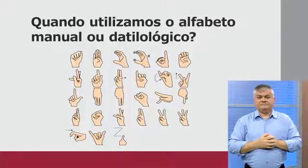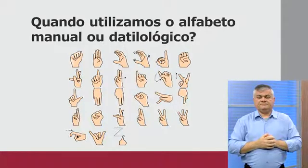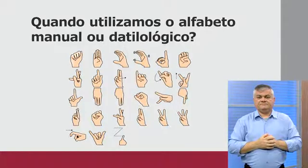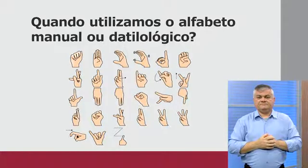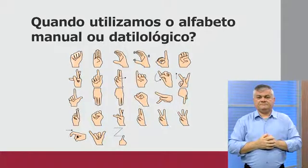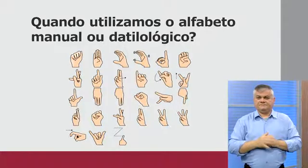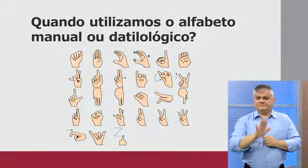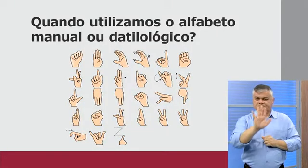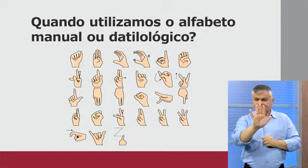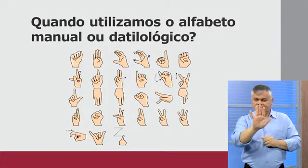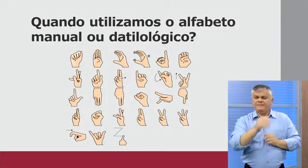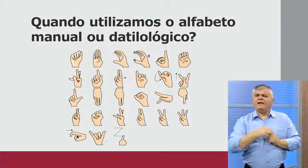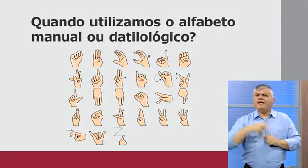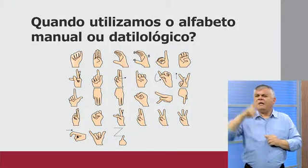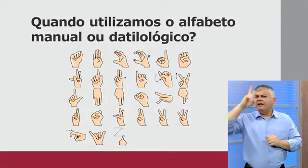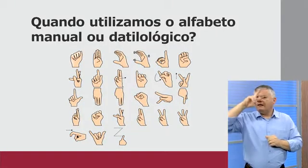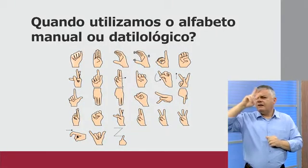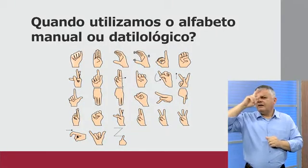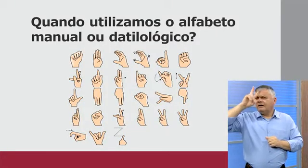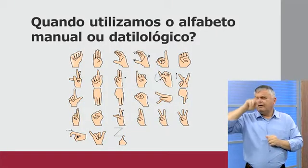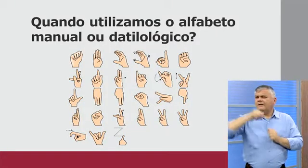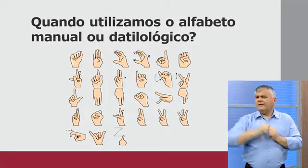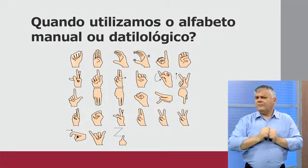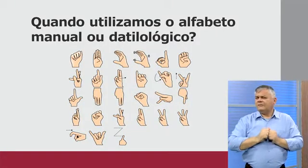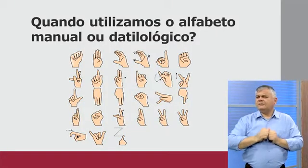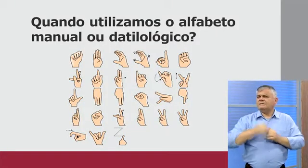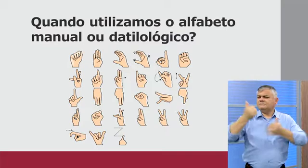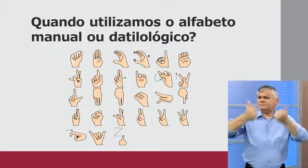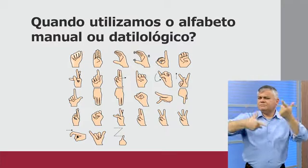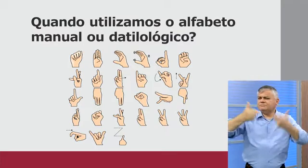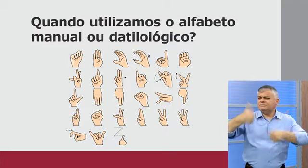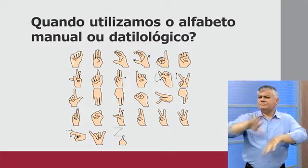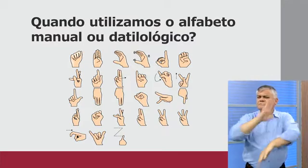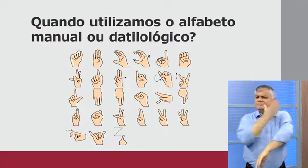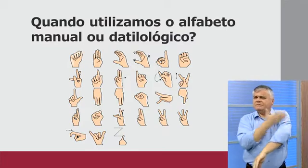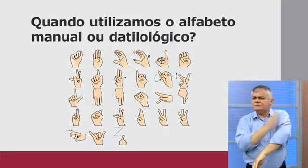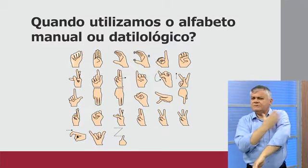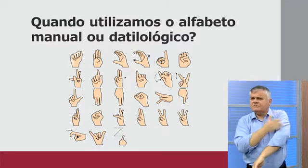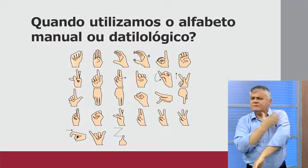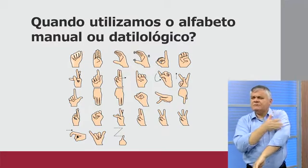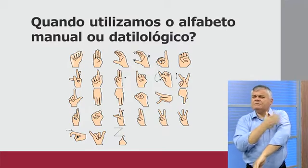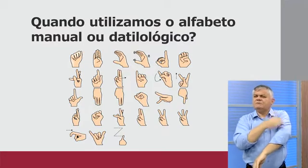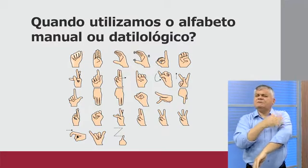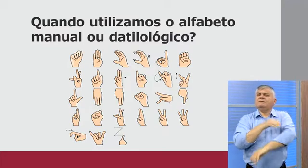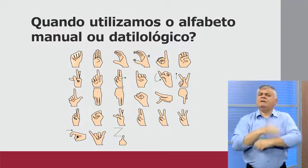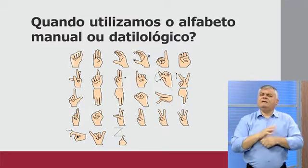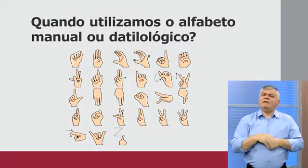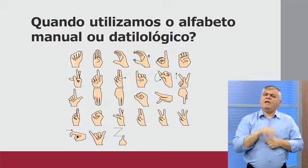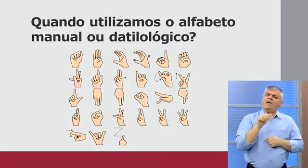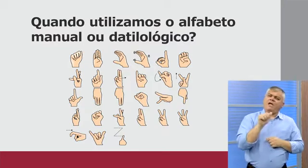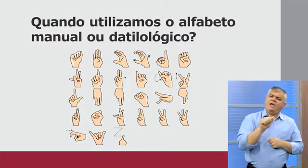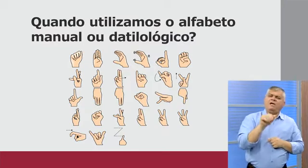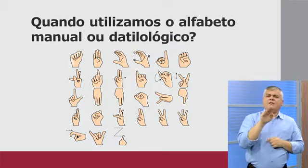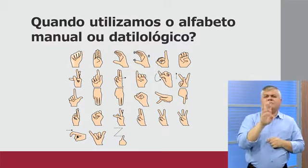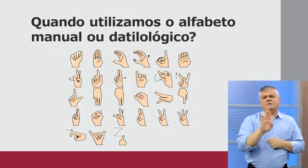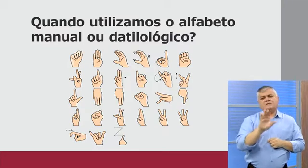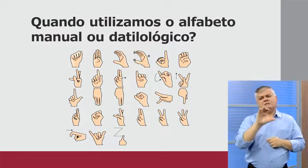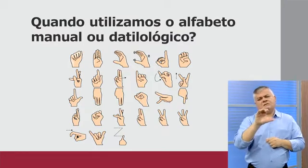Vocês lembram que o professor Ronaldo fez com vocês aí uma atividade, escrevendo cada letra no alfabeto